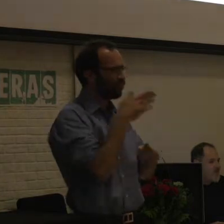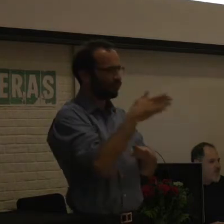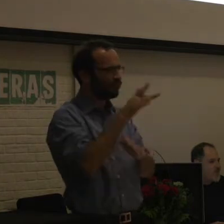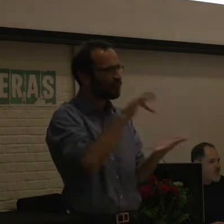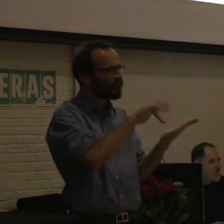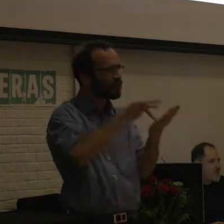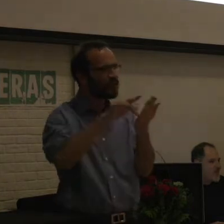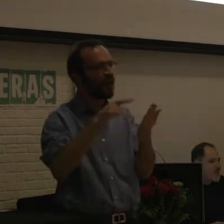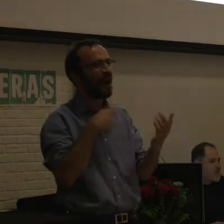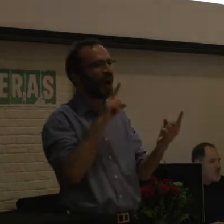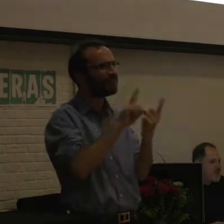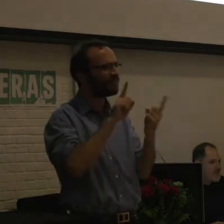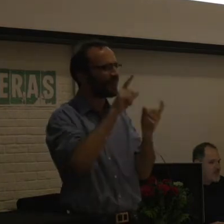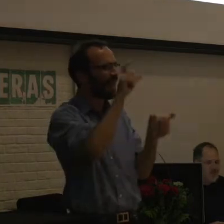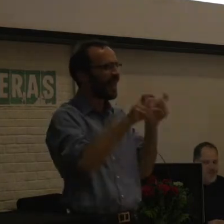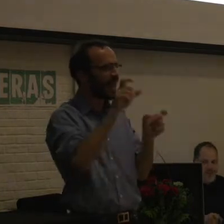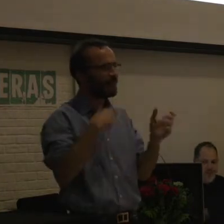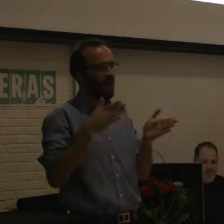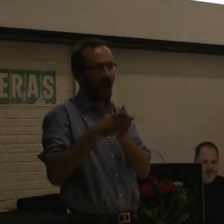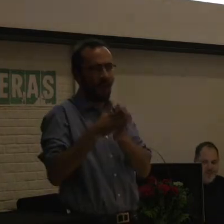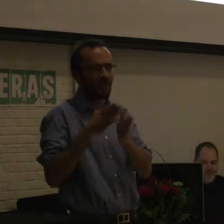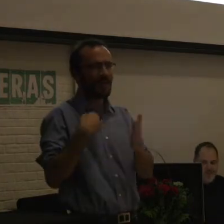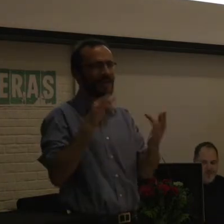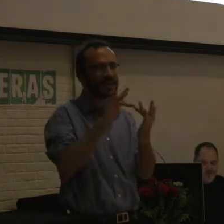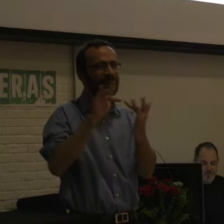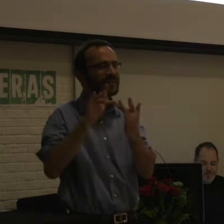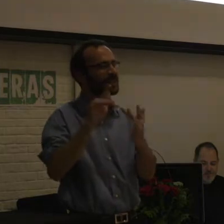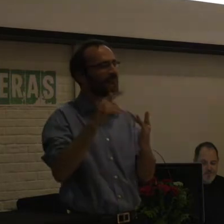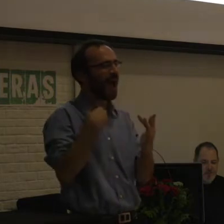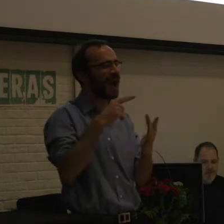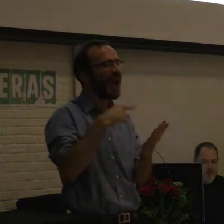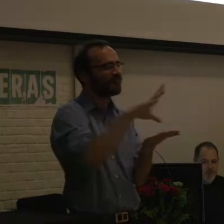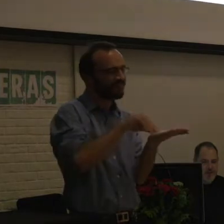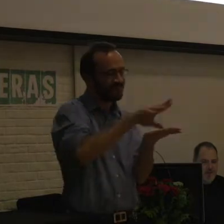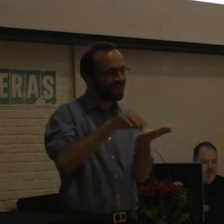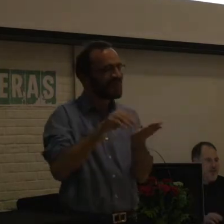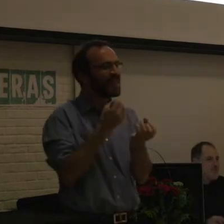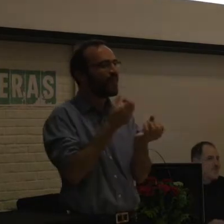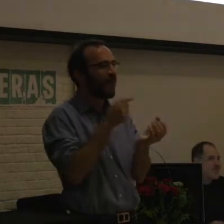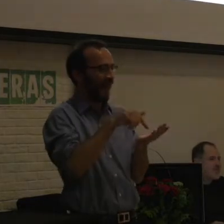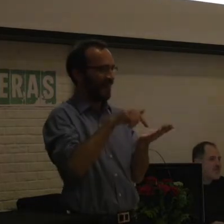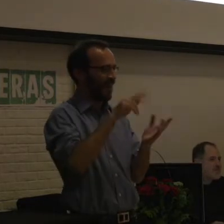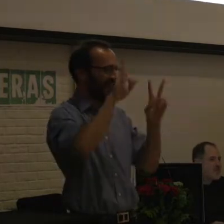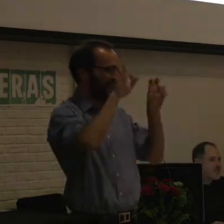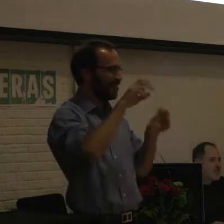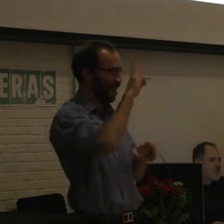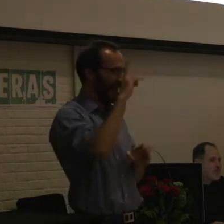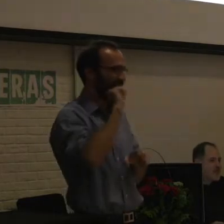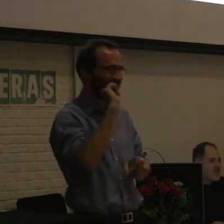hablando con compañeros. Así que, bueno, pues fueron, digamos, este quizás sea un trabajo también colectivo,